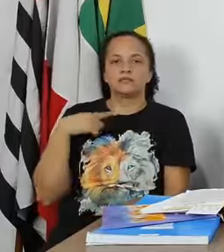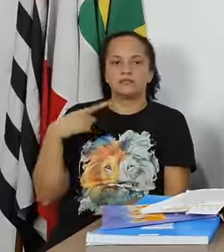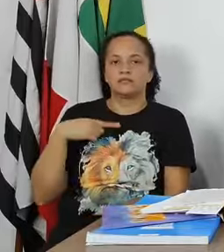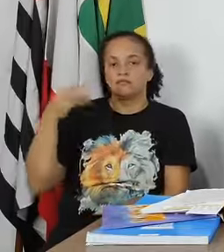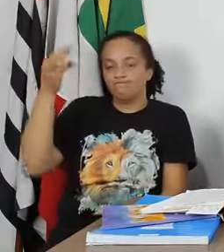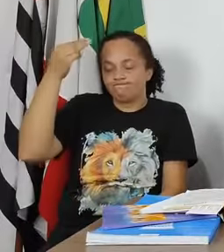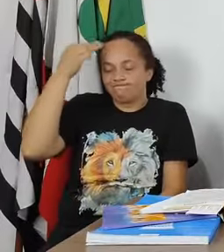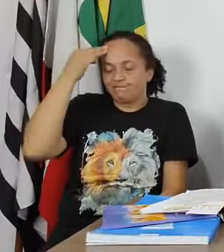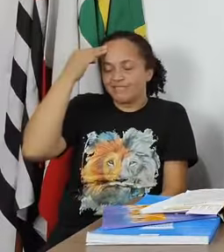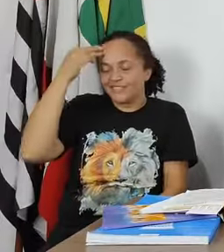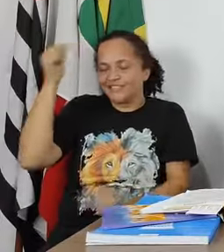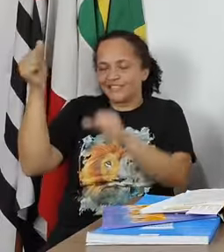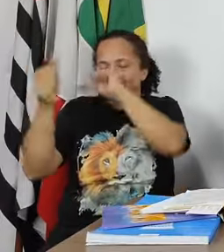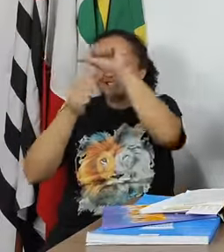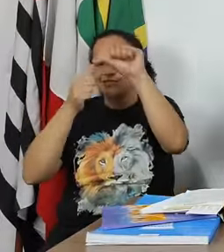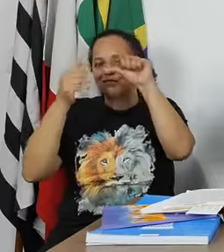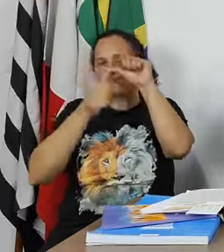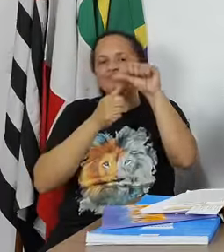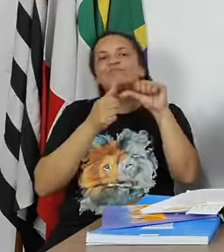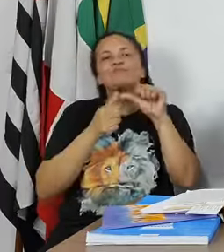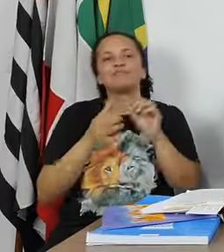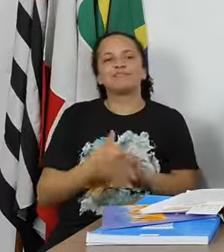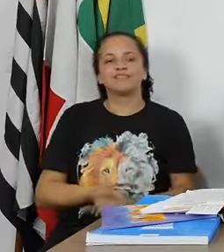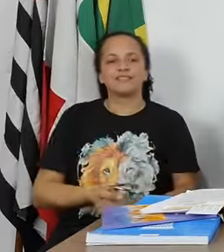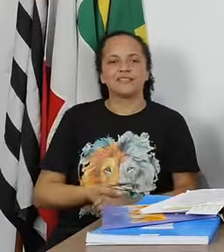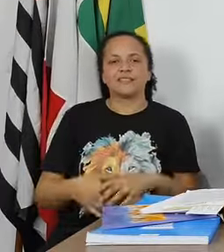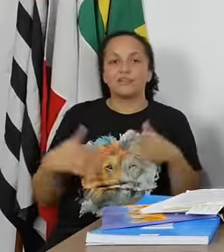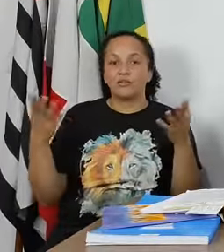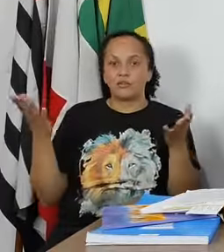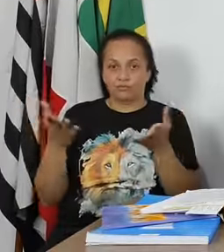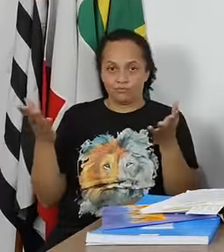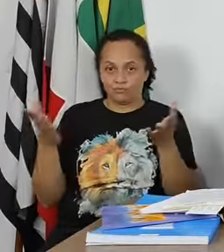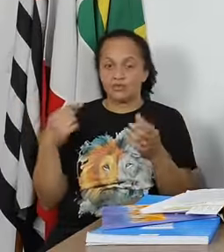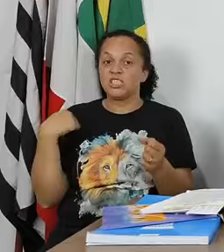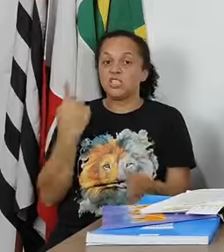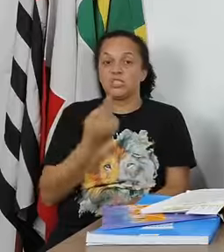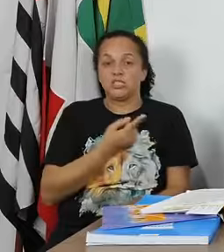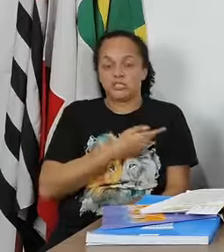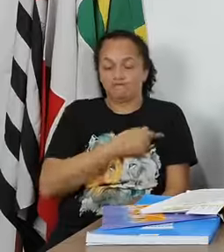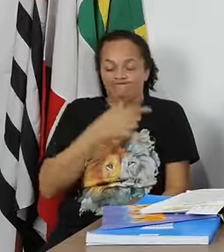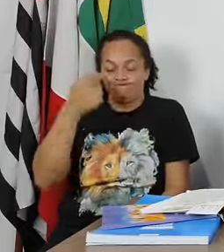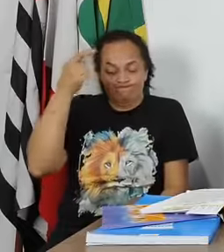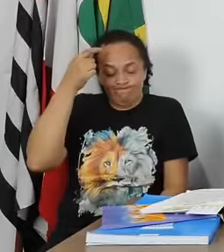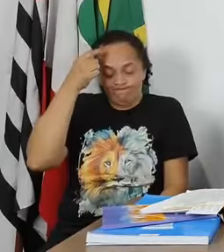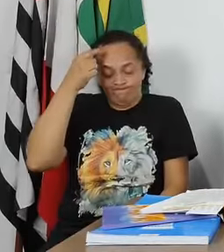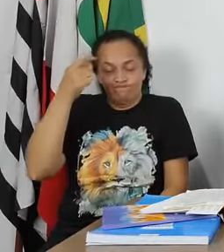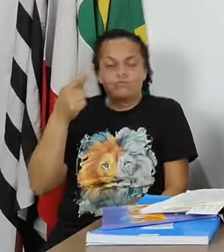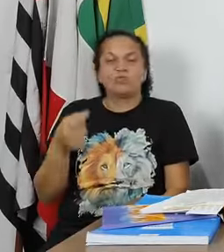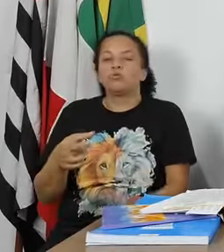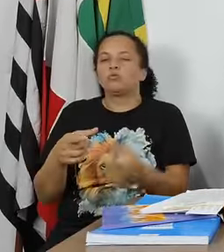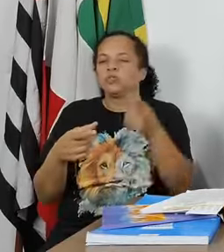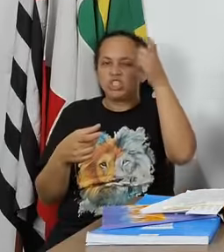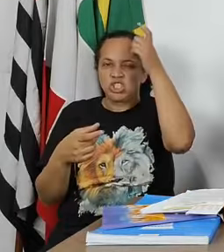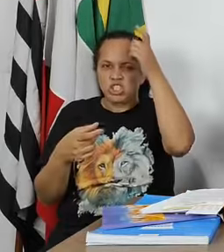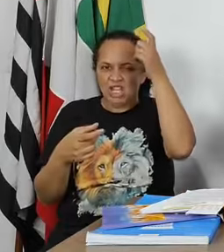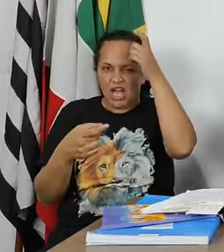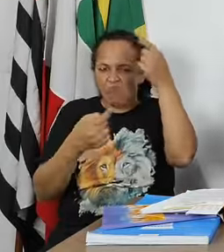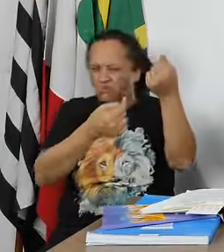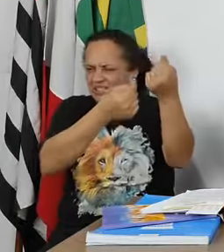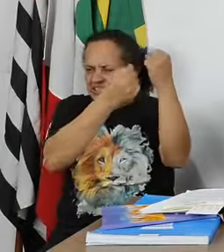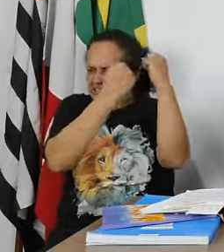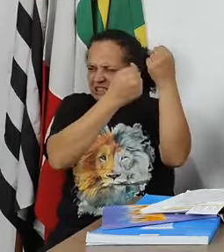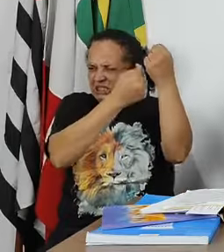Hoje, a nossa mente é a maior arma que o inimigo tem atacado no mundo todo, tem atacado as pessoas,